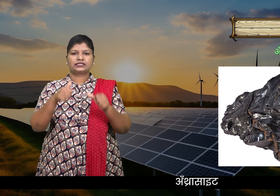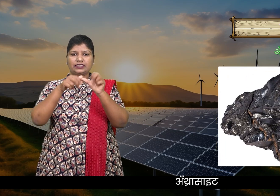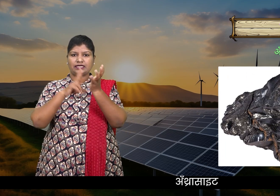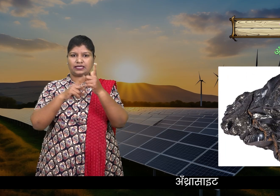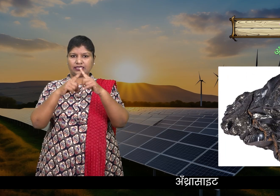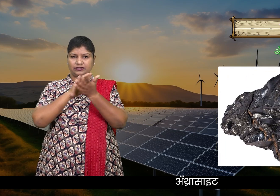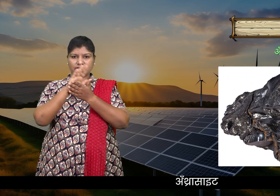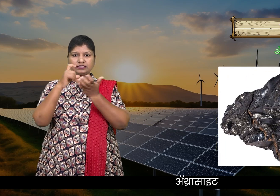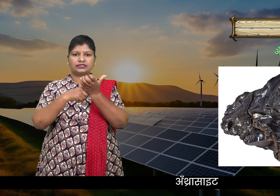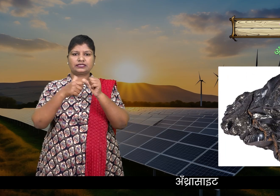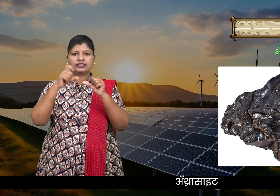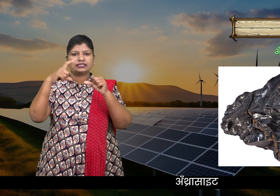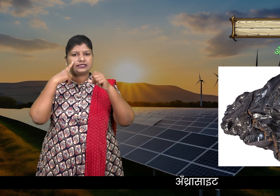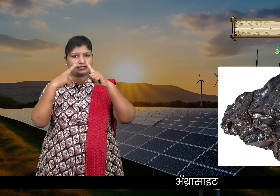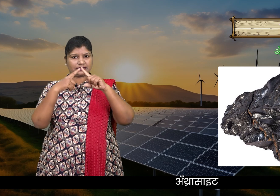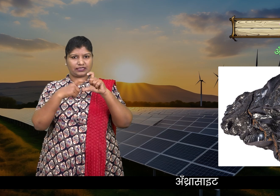अँथ्रासाइट,